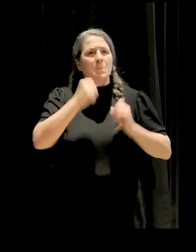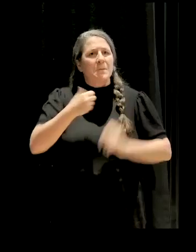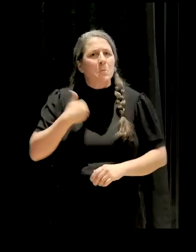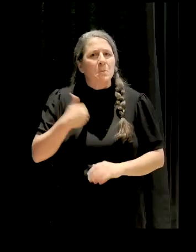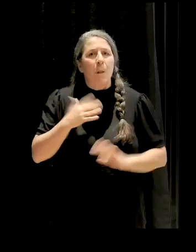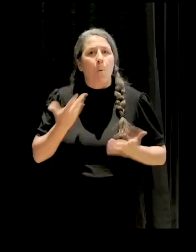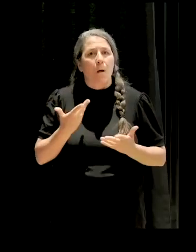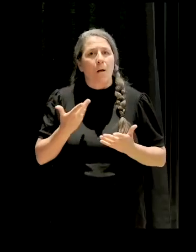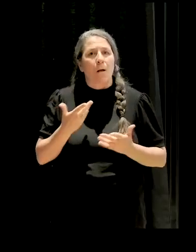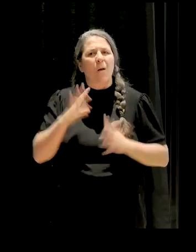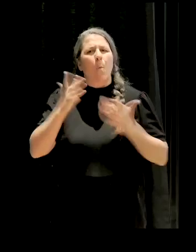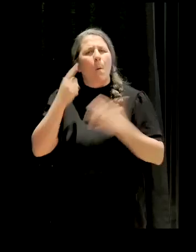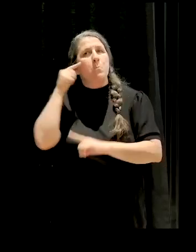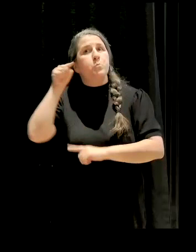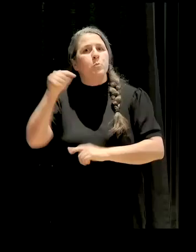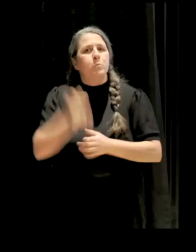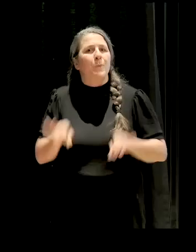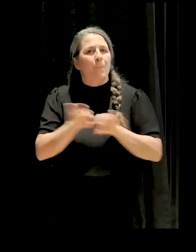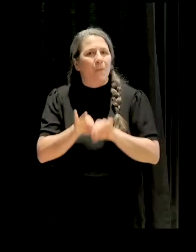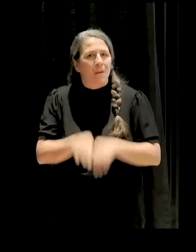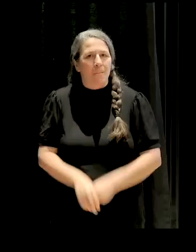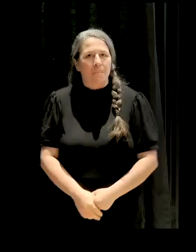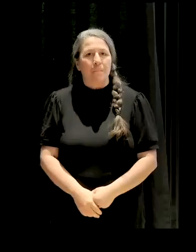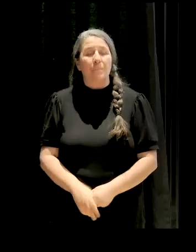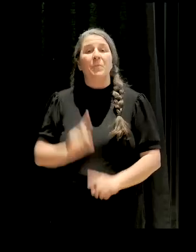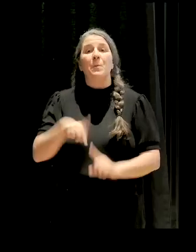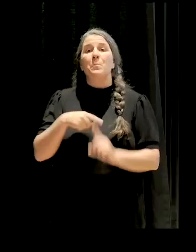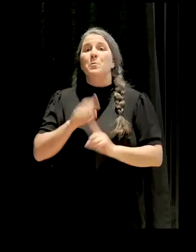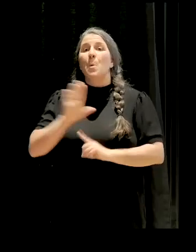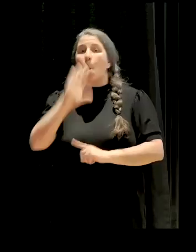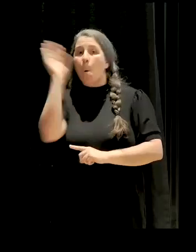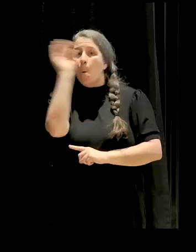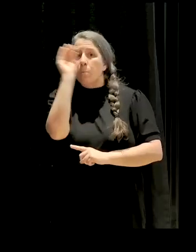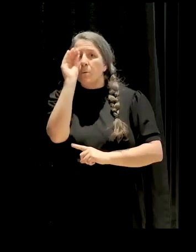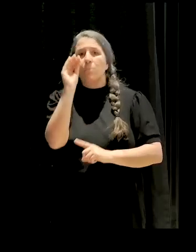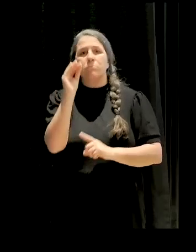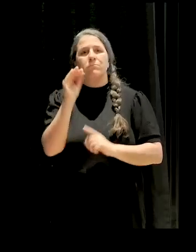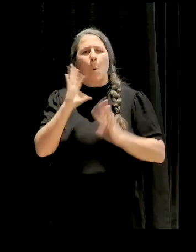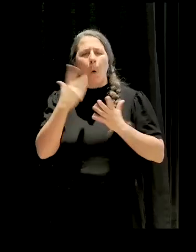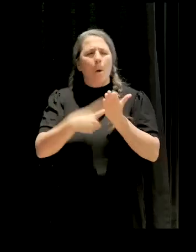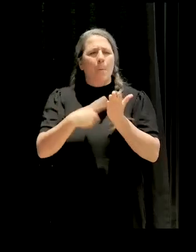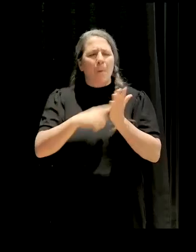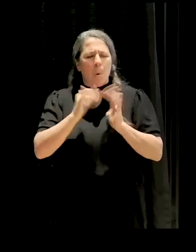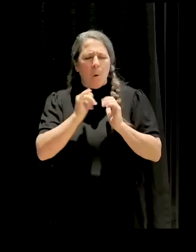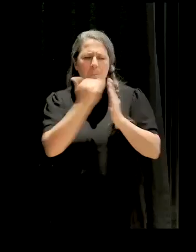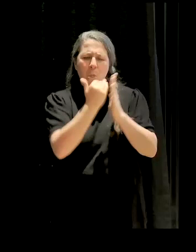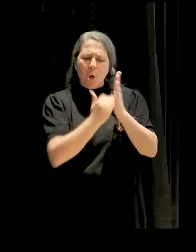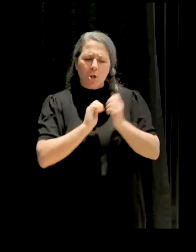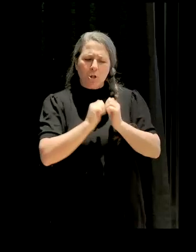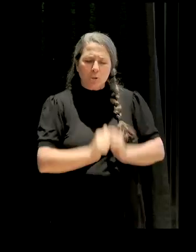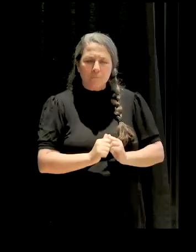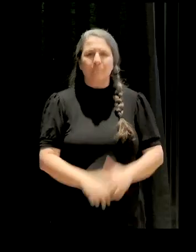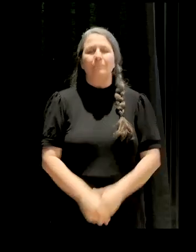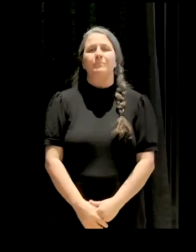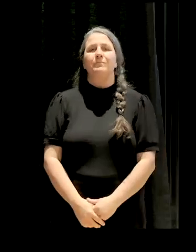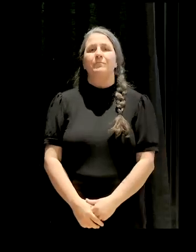plus important pour eux. Puis, ils ont pu verbaliser leur point de vue et leurs propositions de changement au protocole. Donc, pour conclure,